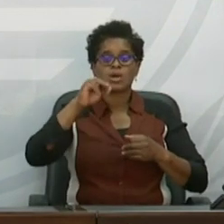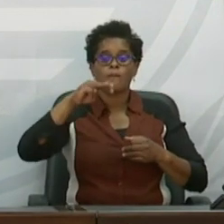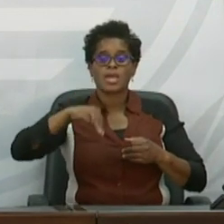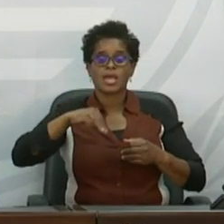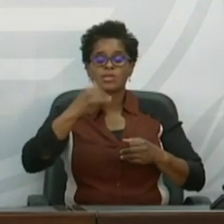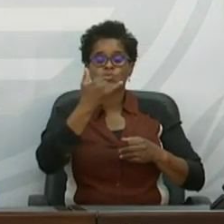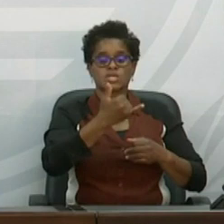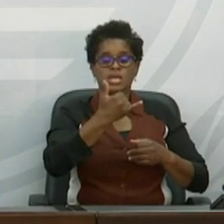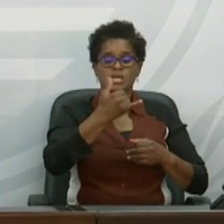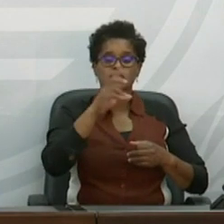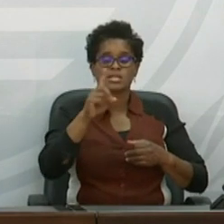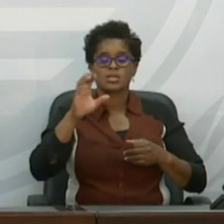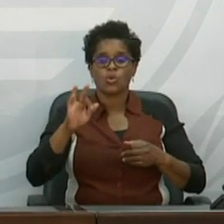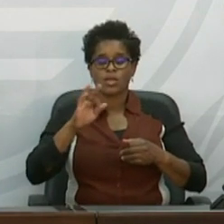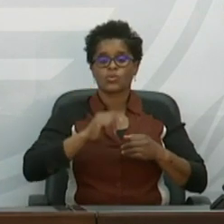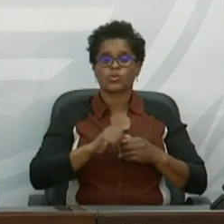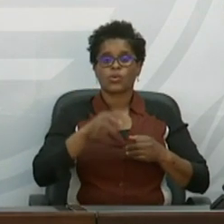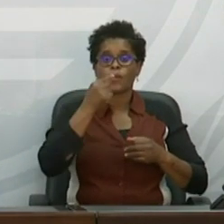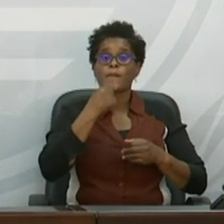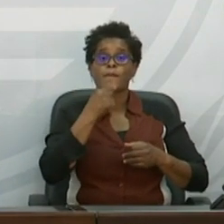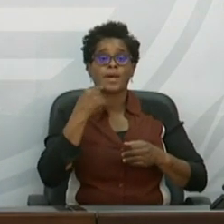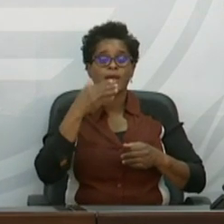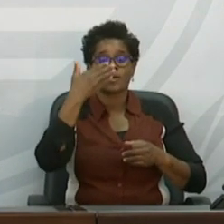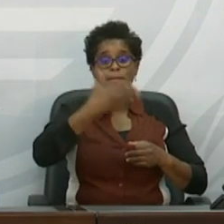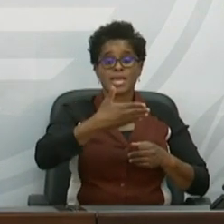Miguel 264, Maio